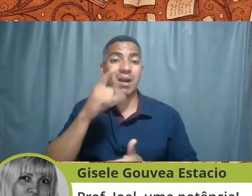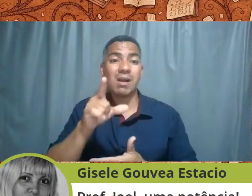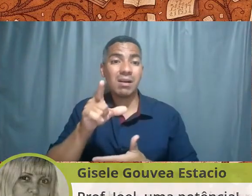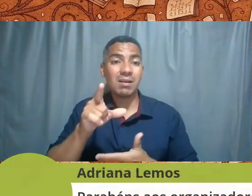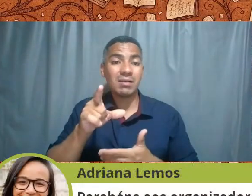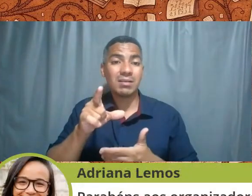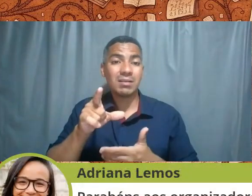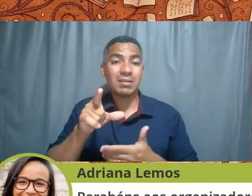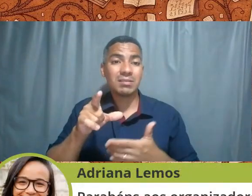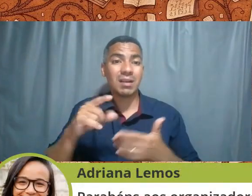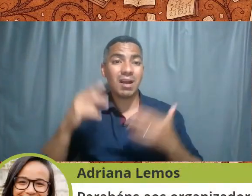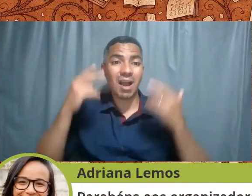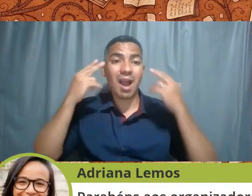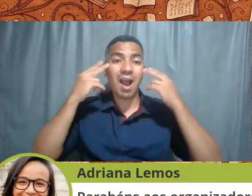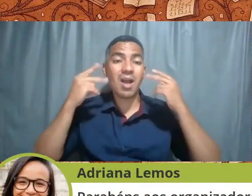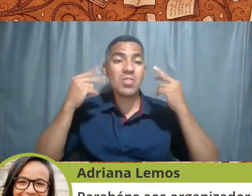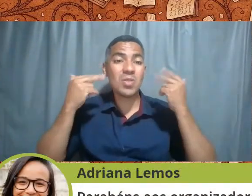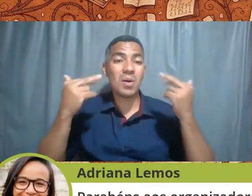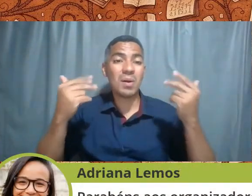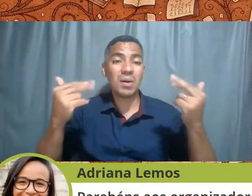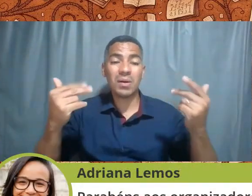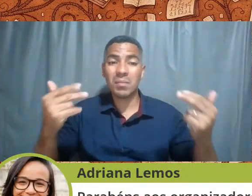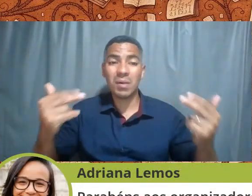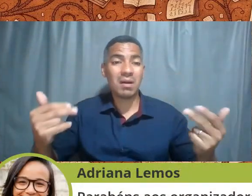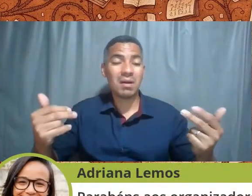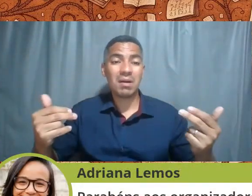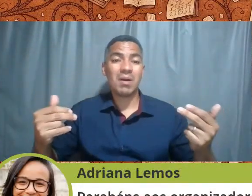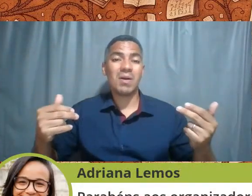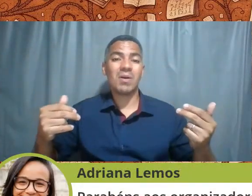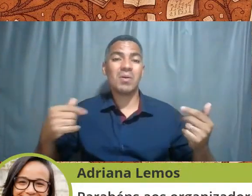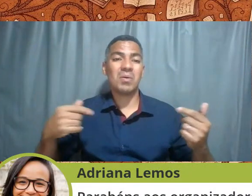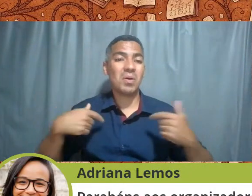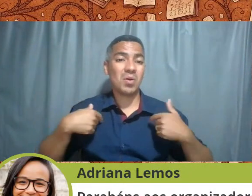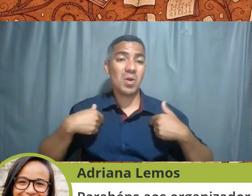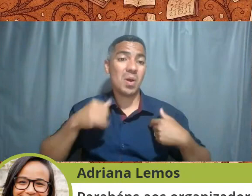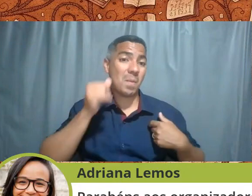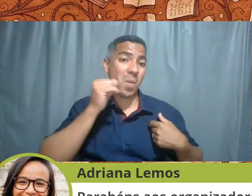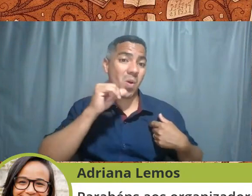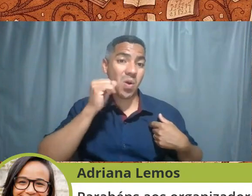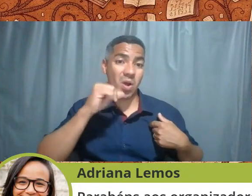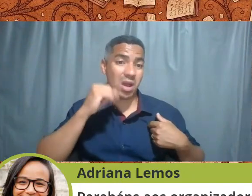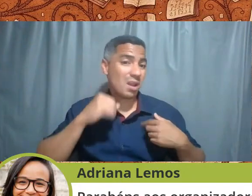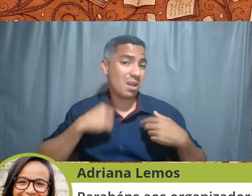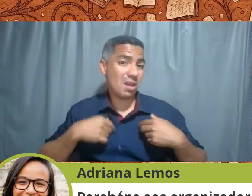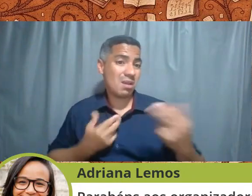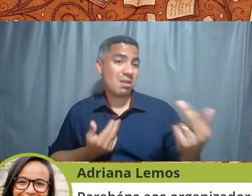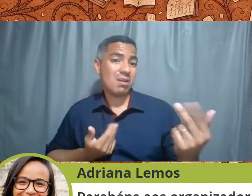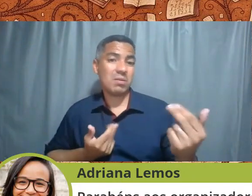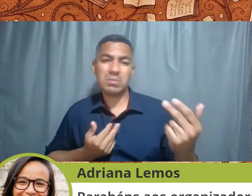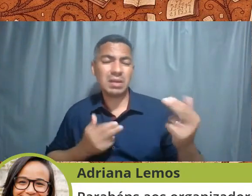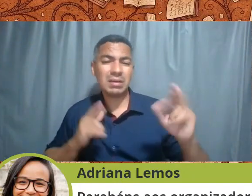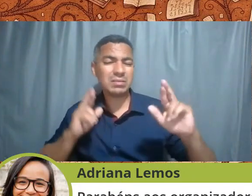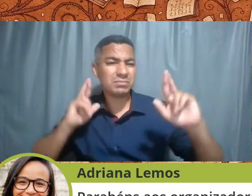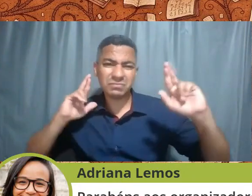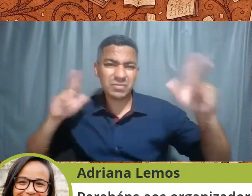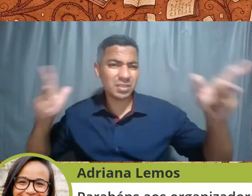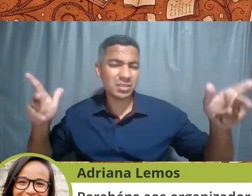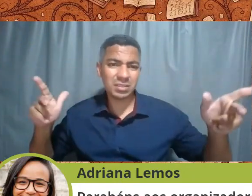de natureza e, diferentemente dos homens, elas não eram seres de cultura. Então, as mulheres eram seres